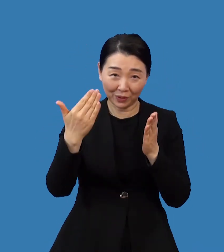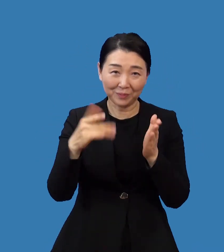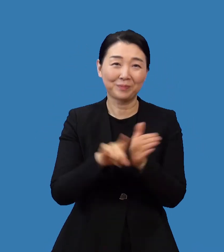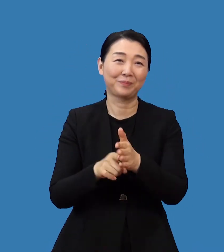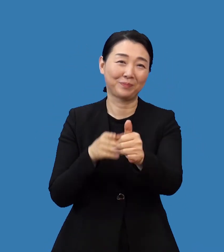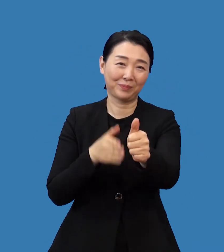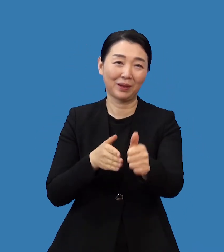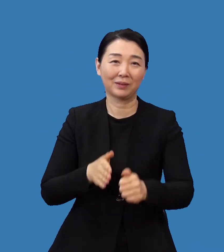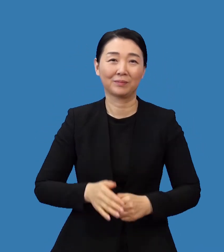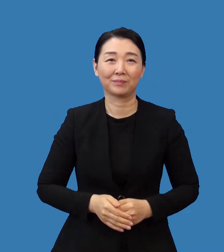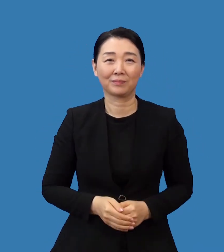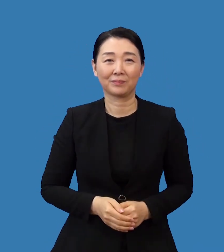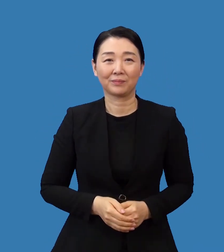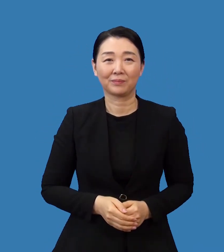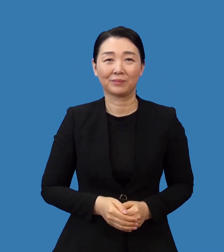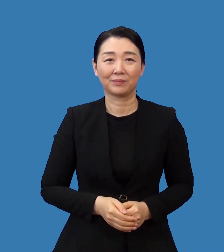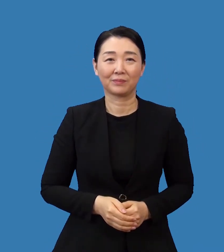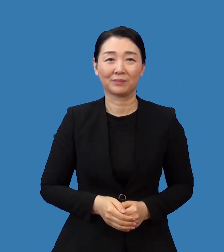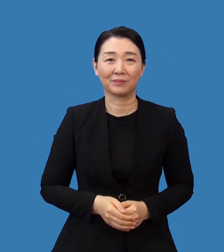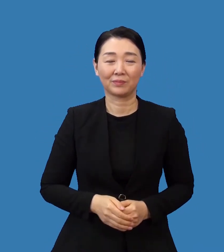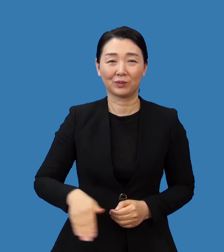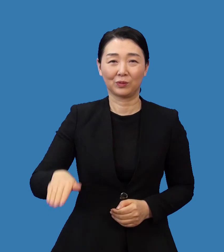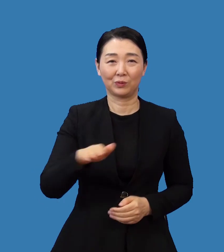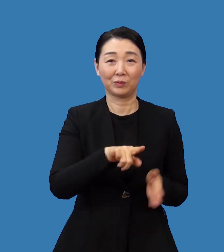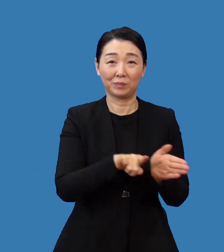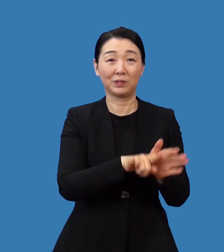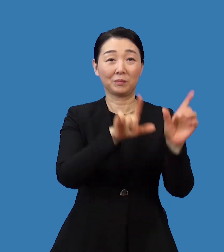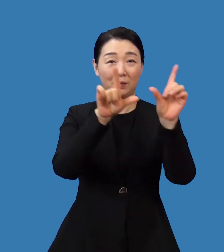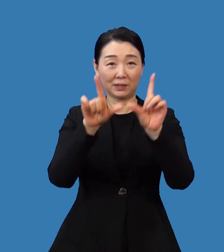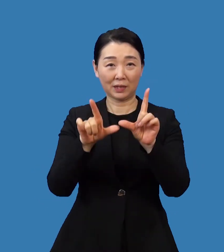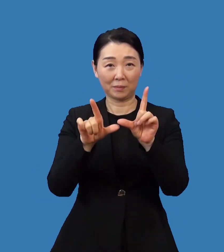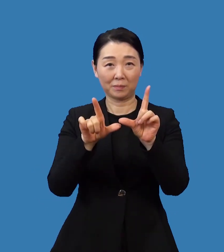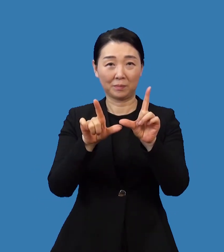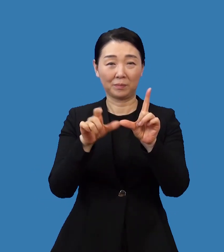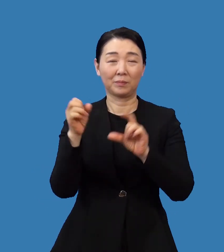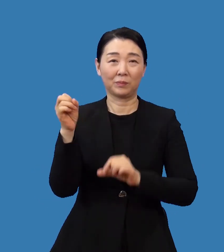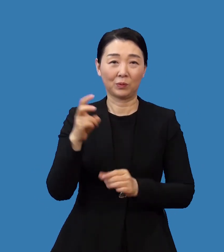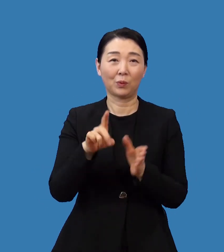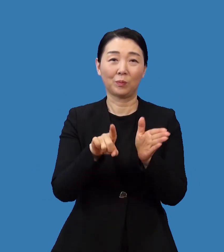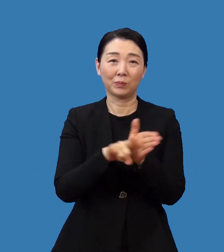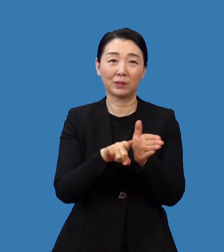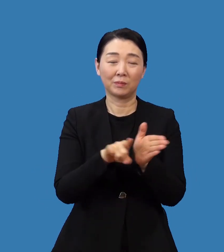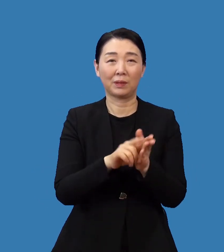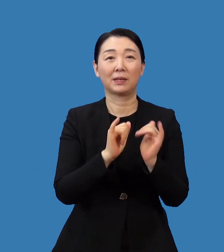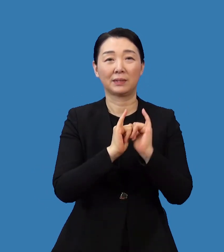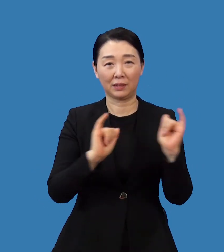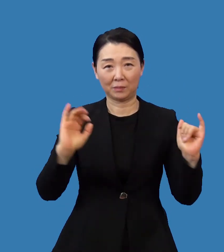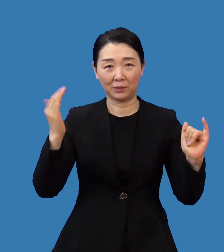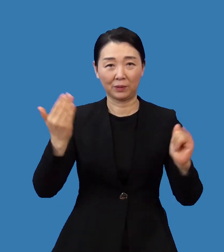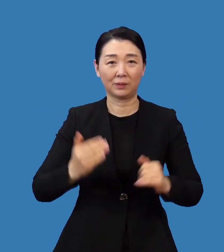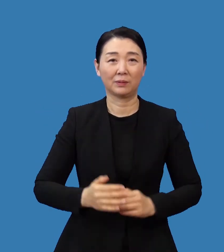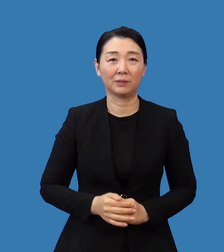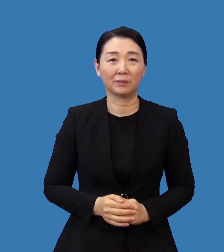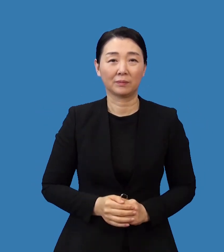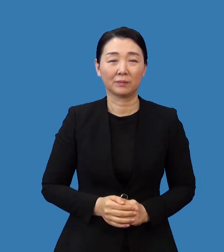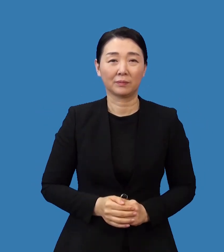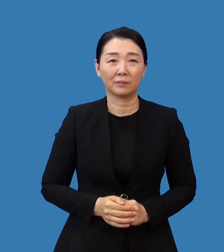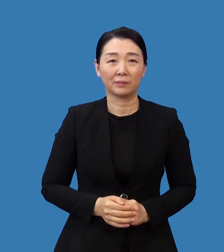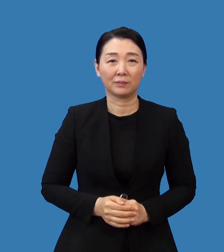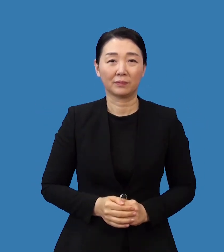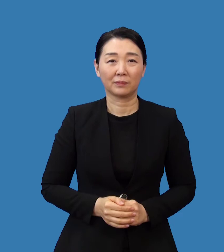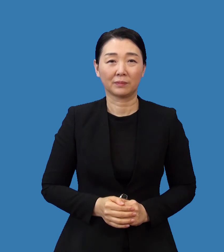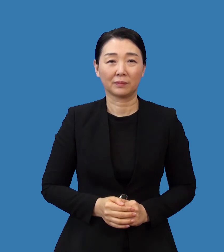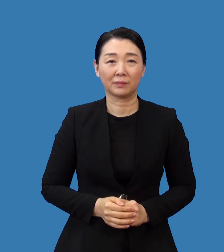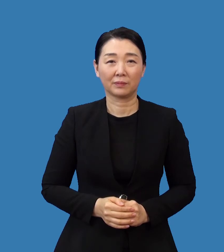바랍니다. 그래서 우리는 믿음의 삶, 그리고 믿음의 사람이 되는 것입니다.